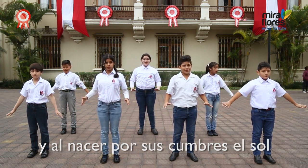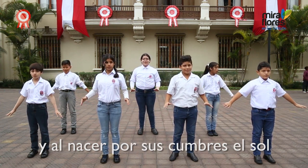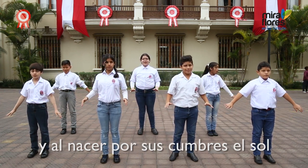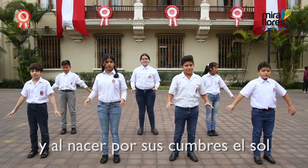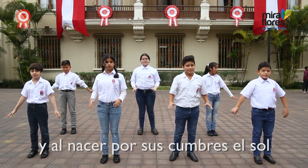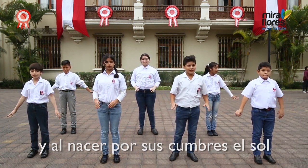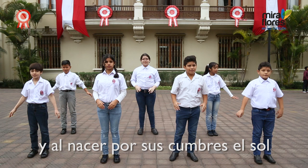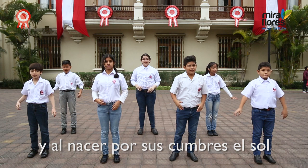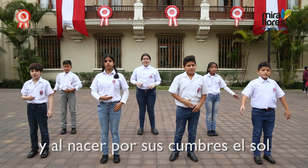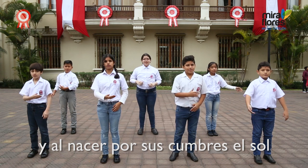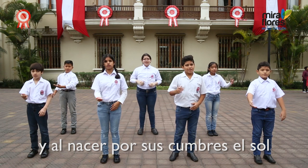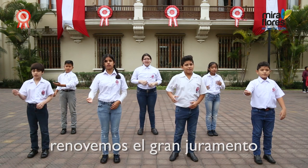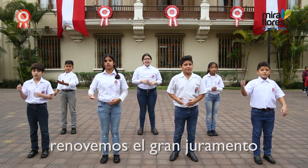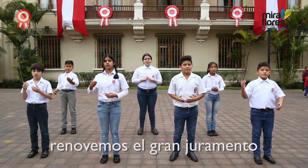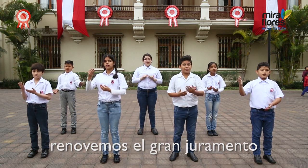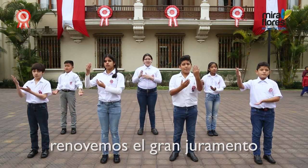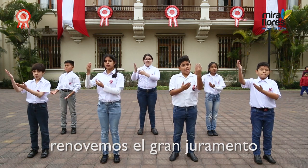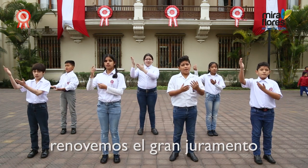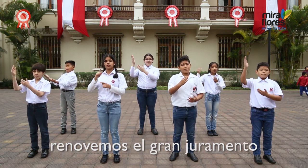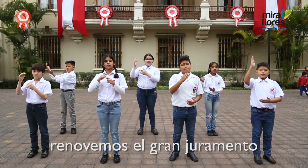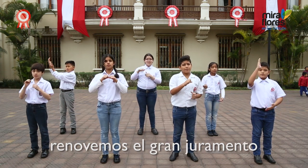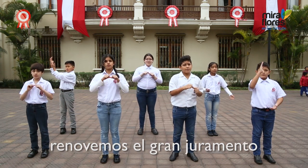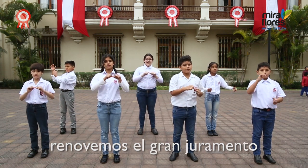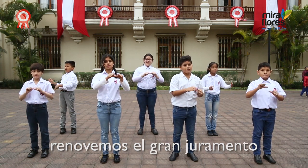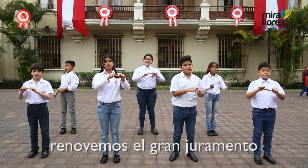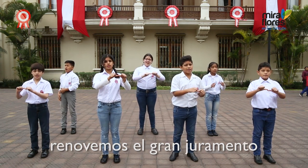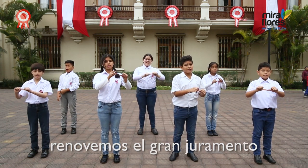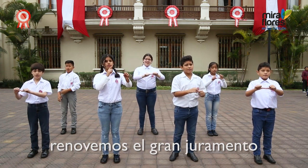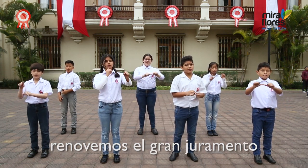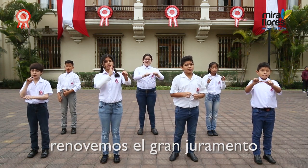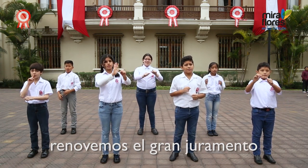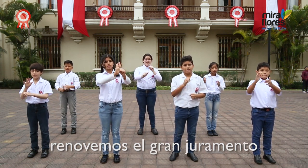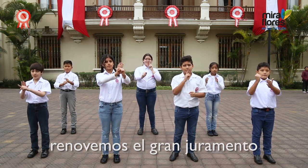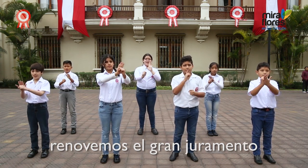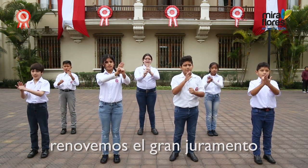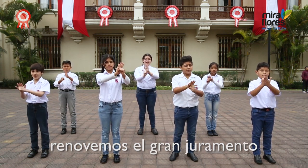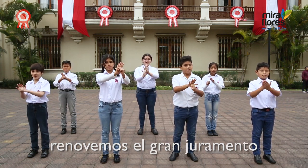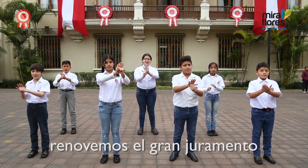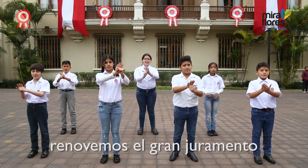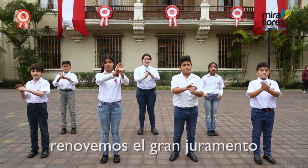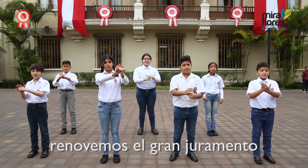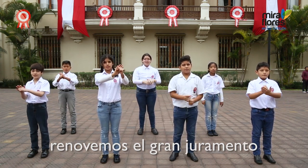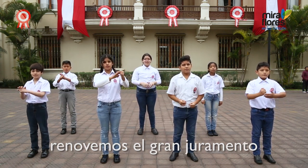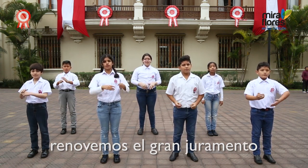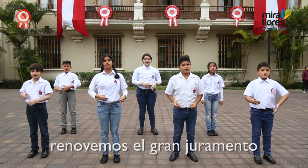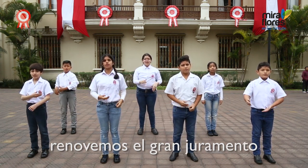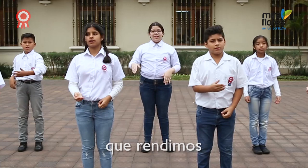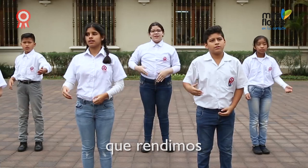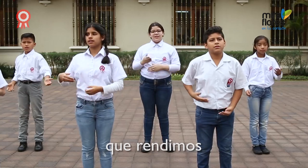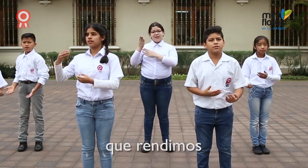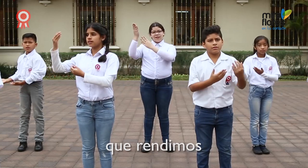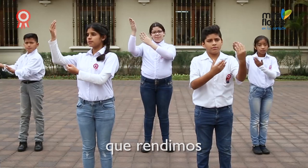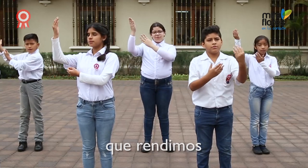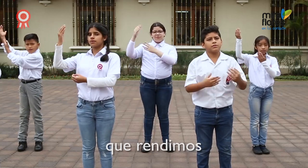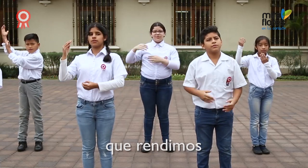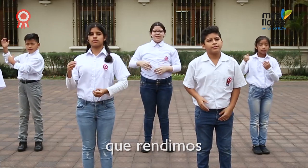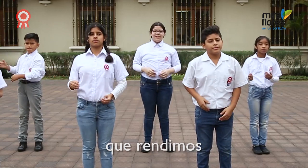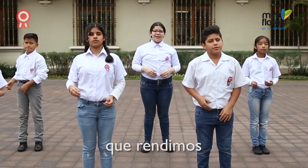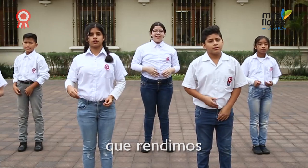surente, que la patria es de nuevo, que